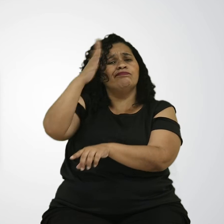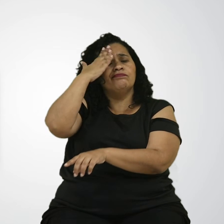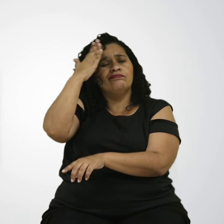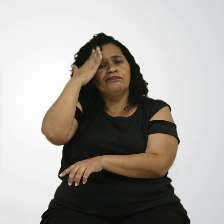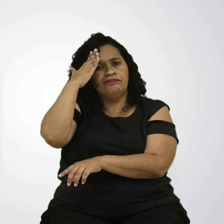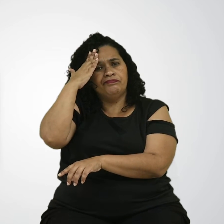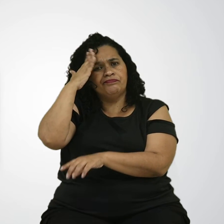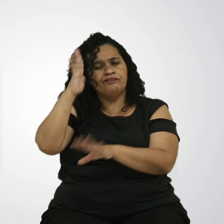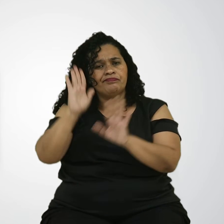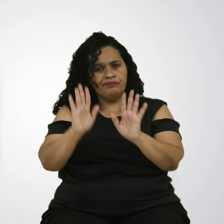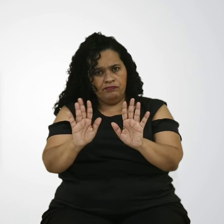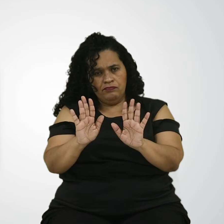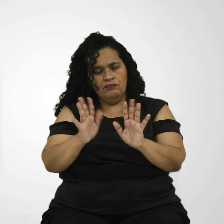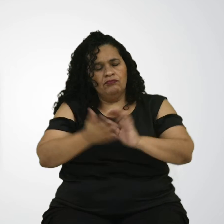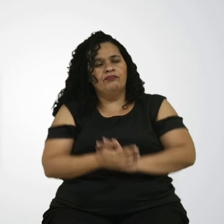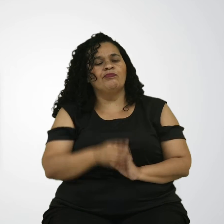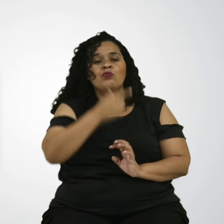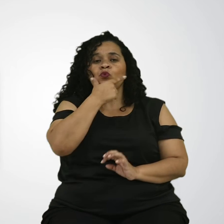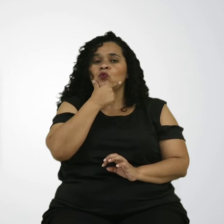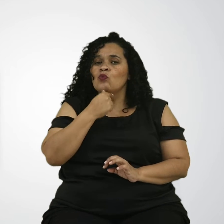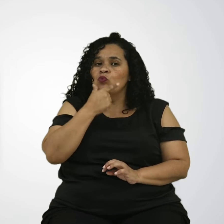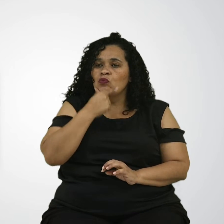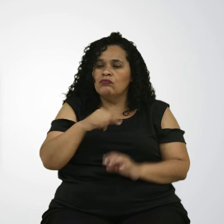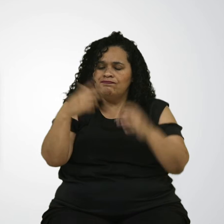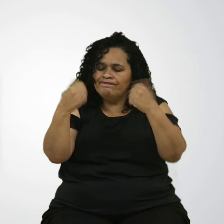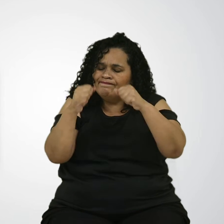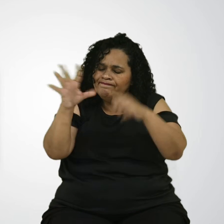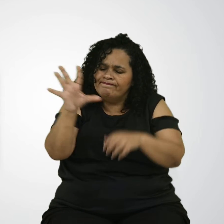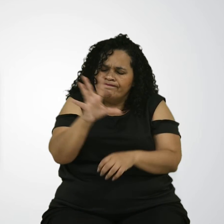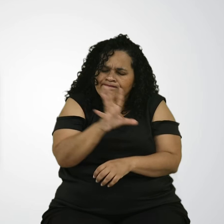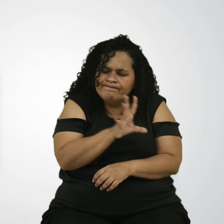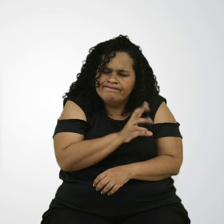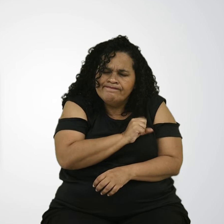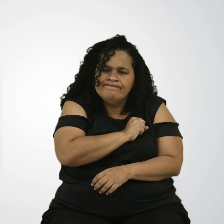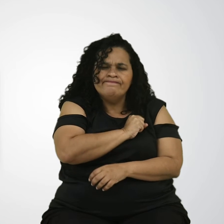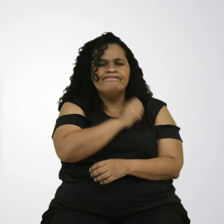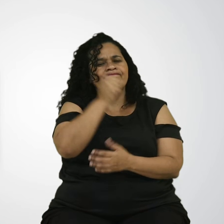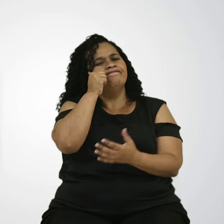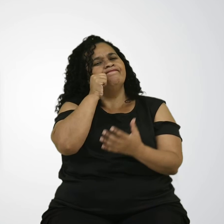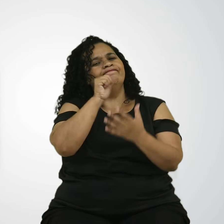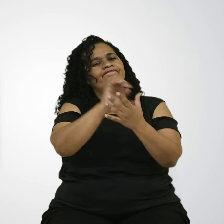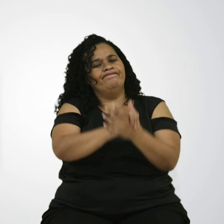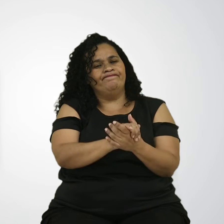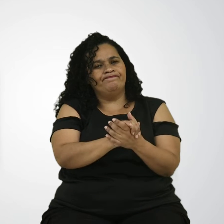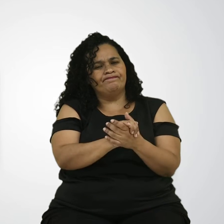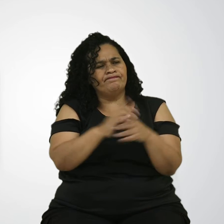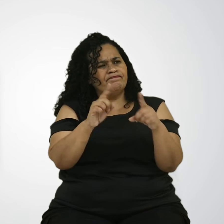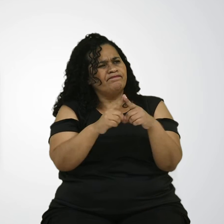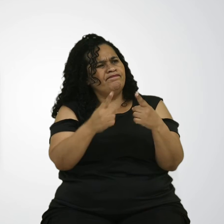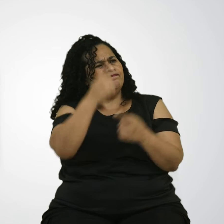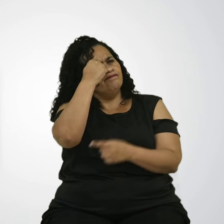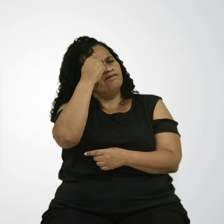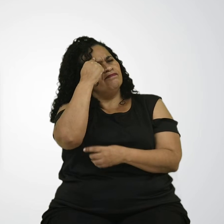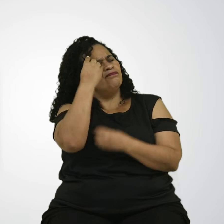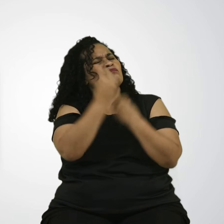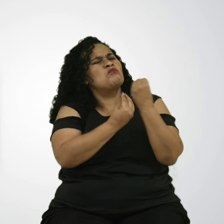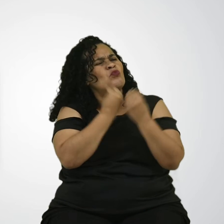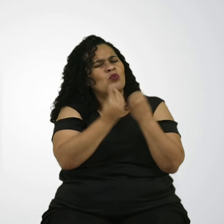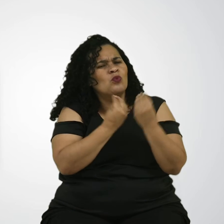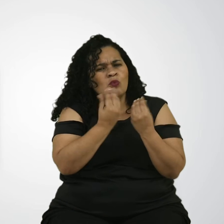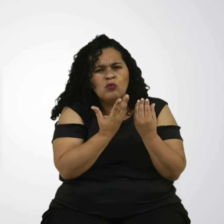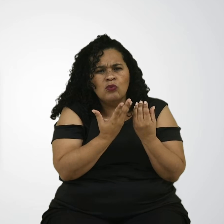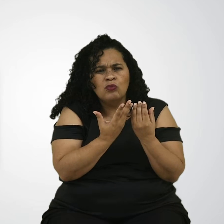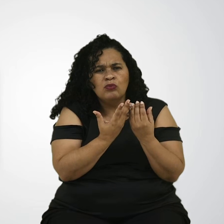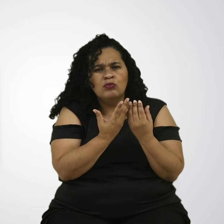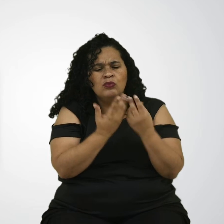Então, o homem deve amar a sua esposa. De que maneira? São os dois pontos, né? Quais são os